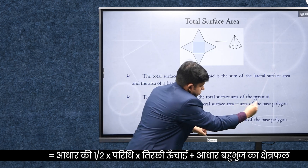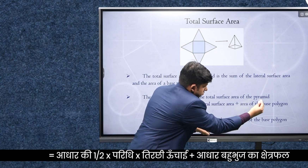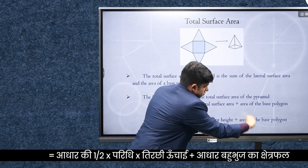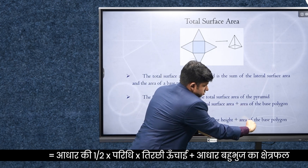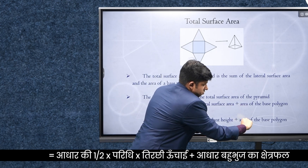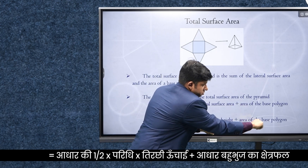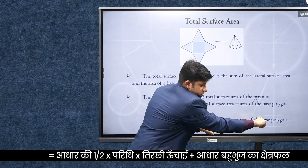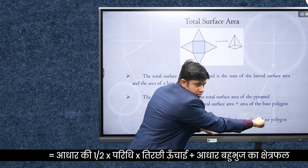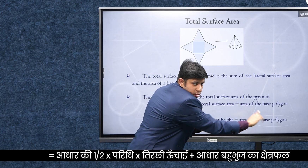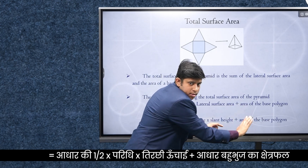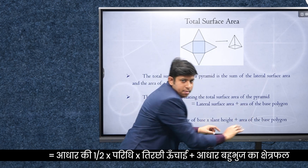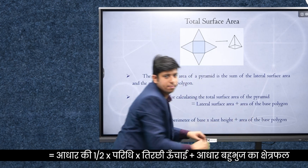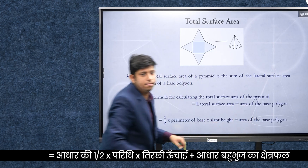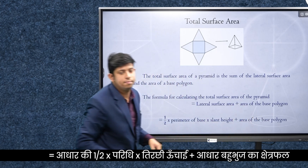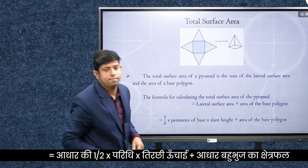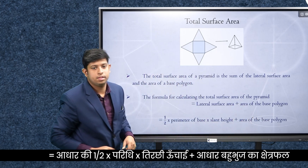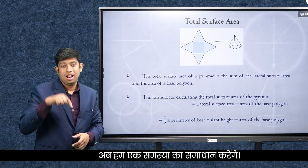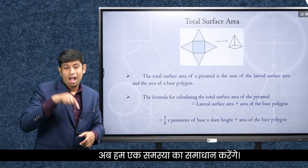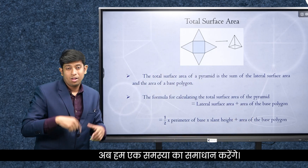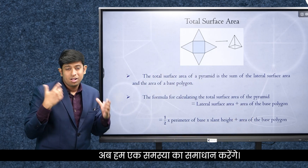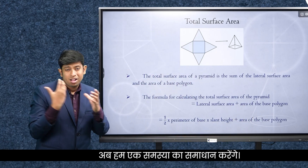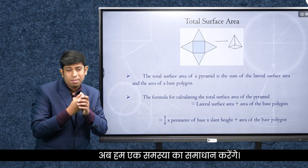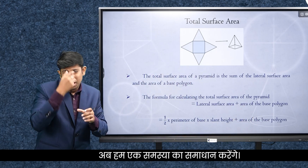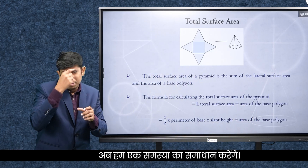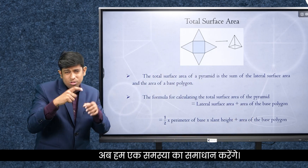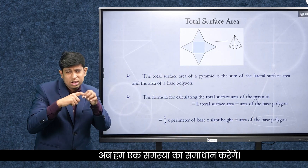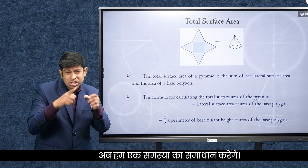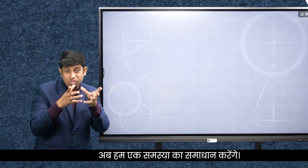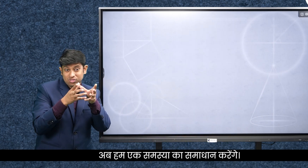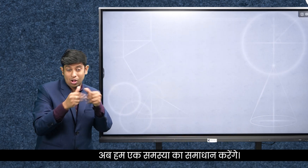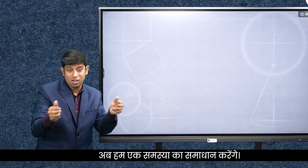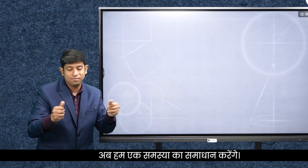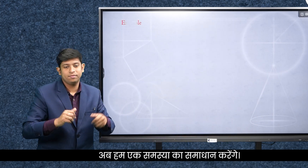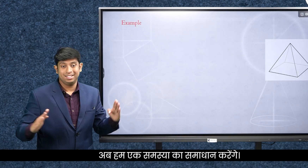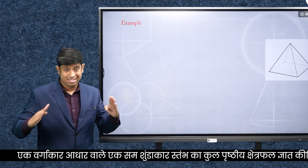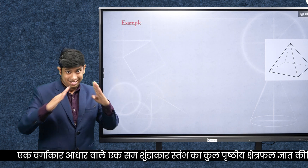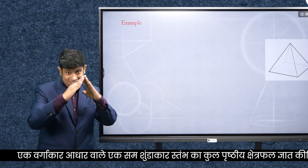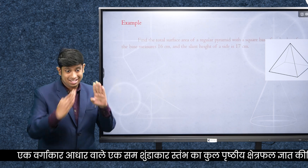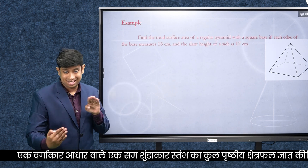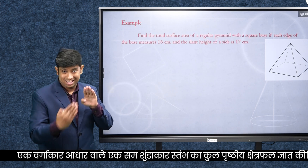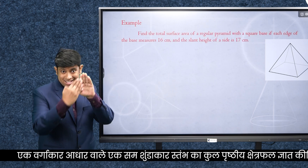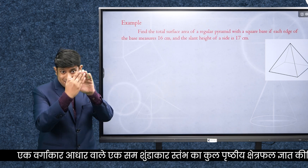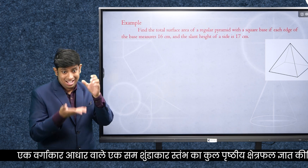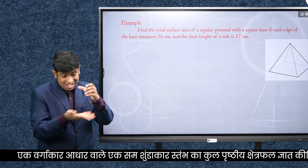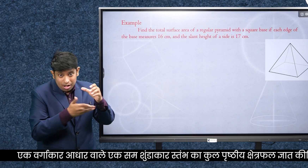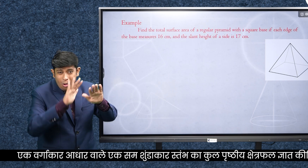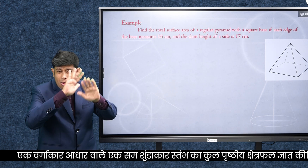का क्षेत्रफल। अब हम एक समस्या का समाधान करेंगे। एक वर्गाकार आधार वाले एक